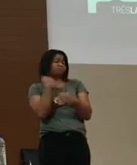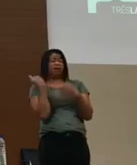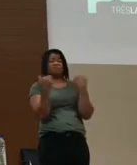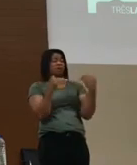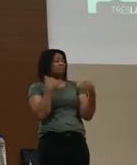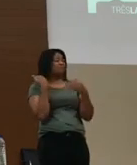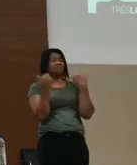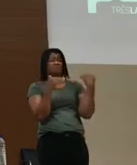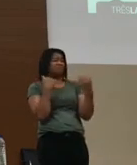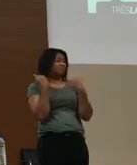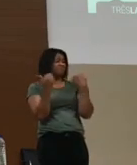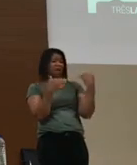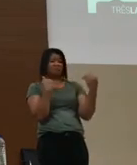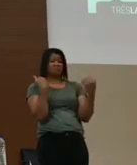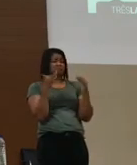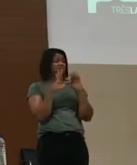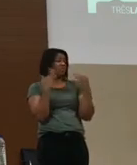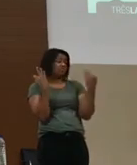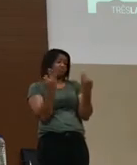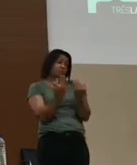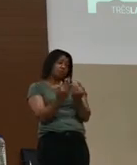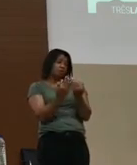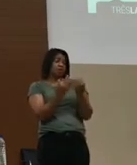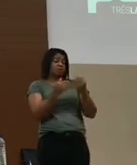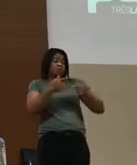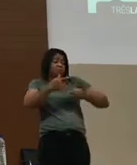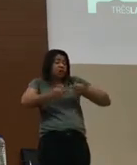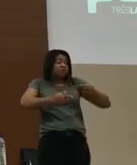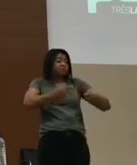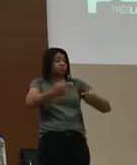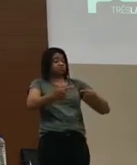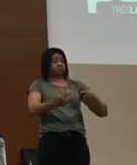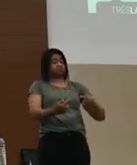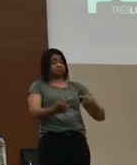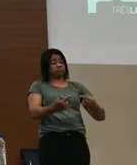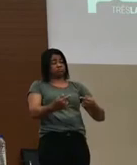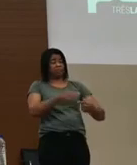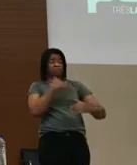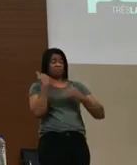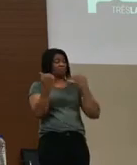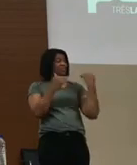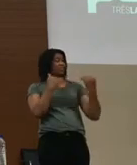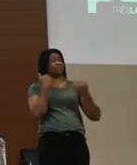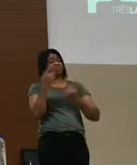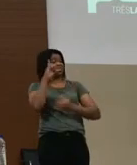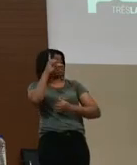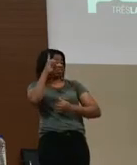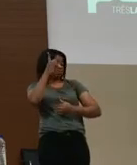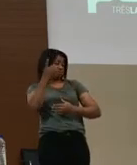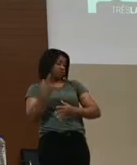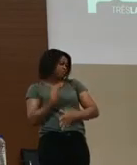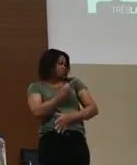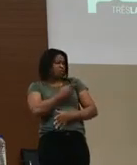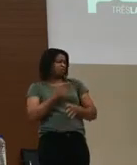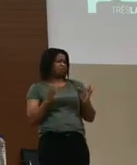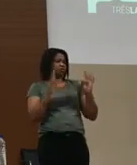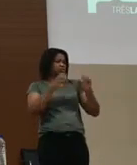pandemia, pessoas próximas, pessoas conhecidas. A gente morre todo dia, o fato é que todos nós vamos